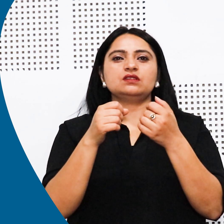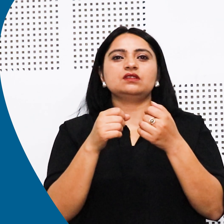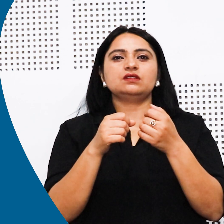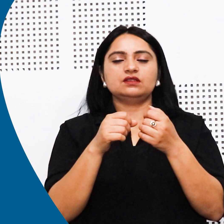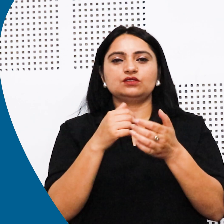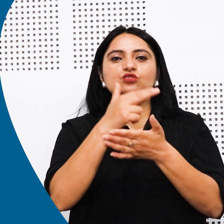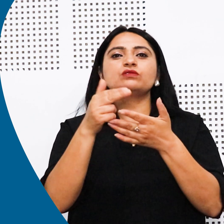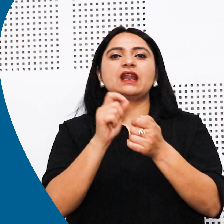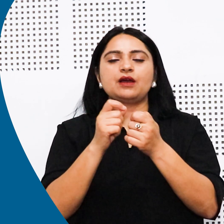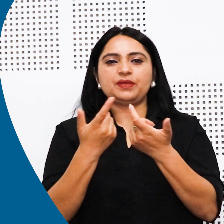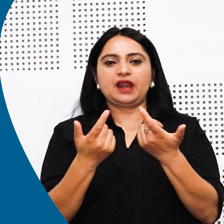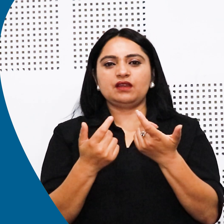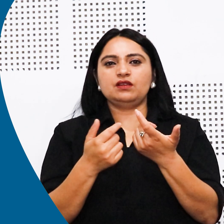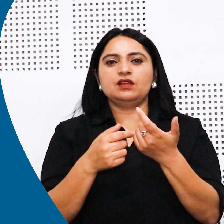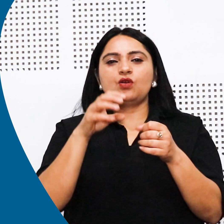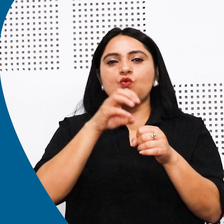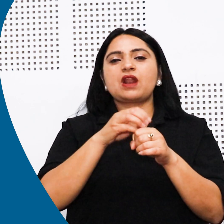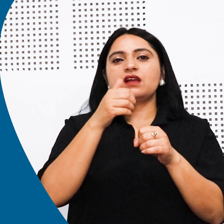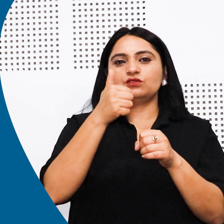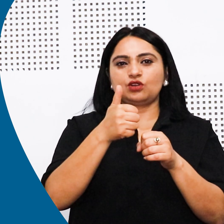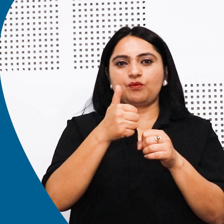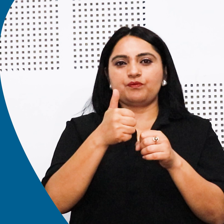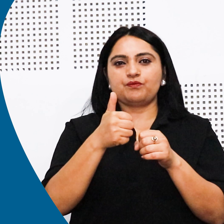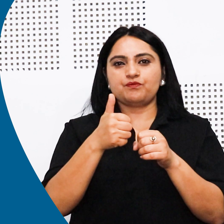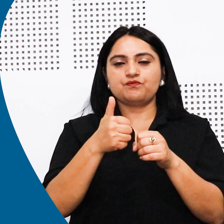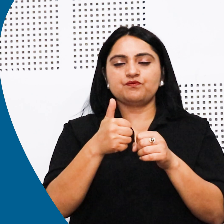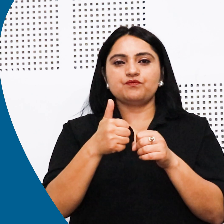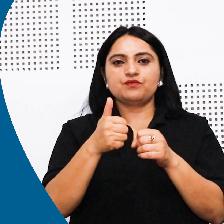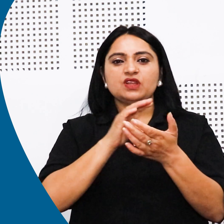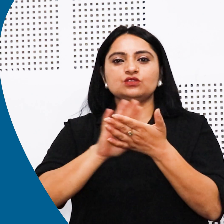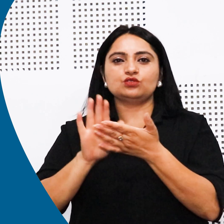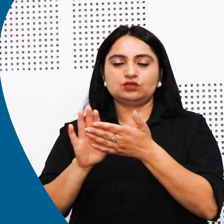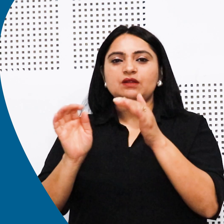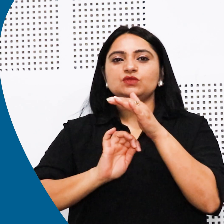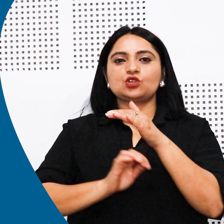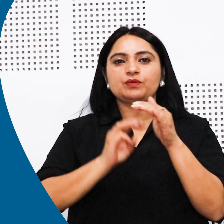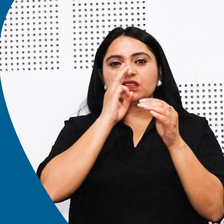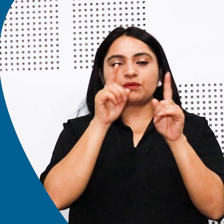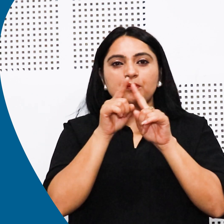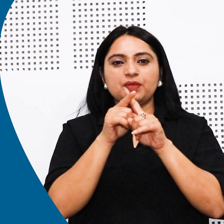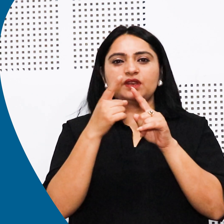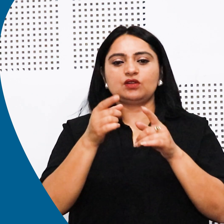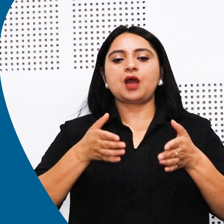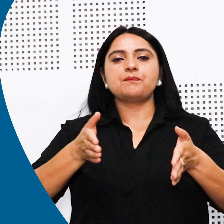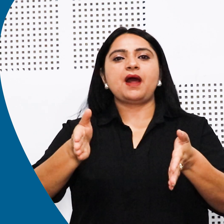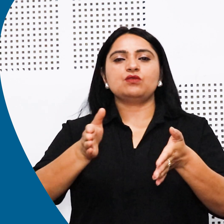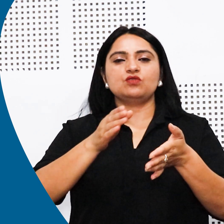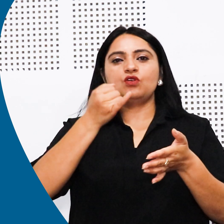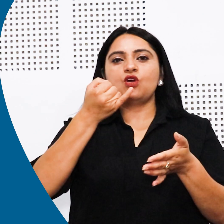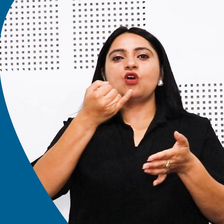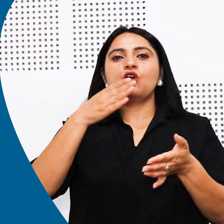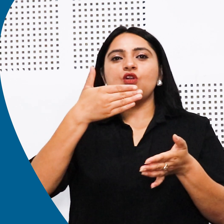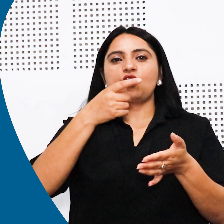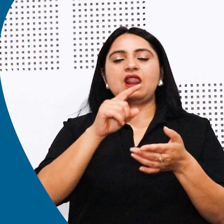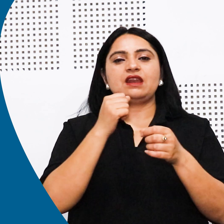नम्बर 4 मा भने वार्ड नम्बर 6 मा एउटा मगर टोल सुधार तथा सरसफाई समिति मिनापा 6 मा पनि एउटा सडक ढलानको काम 8 लाखको काम गरेको